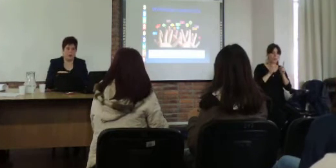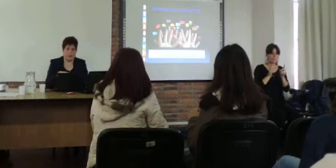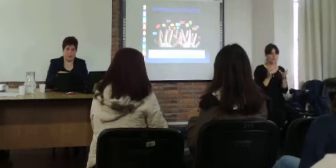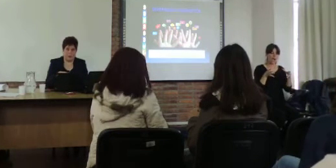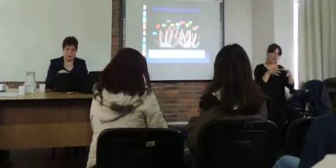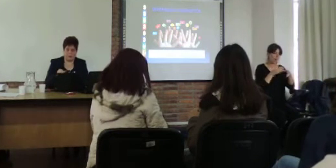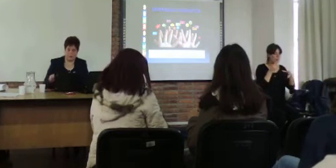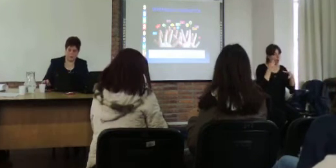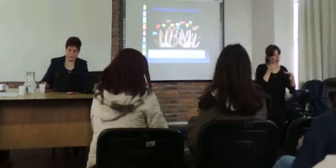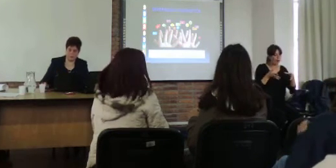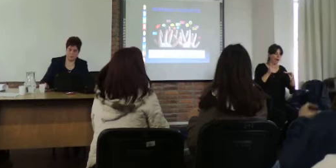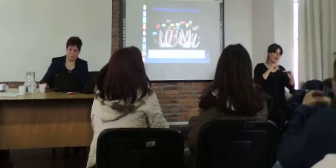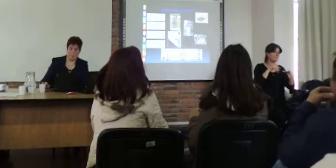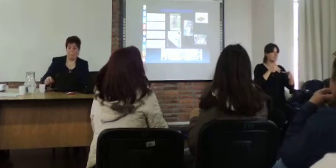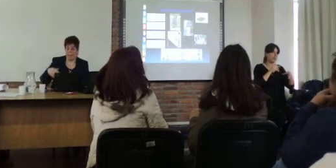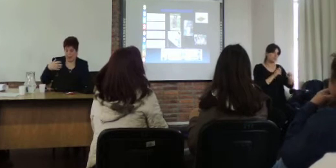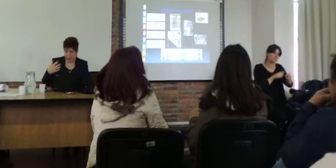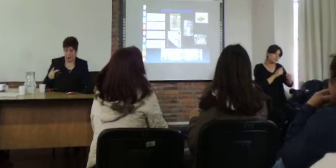grupo comunitario, ¿sí?